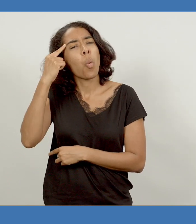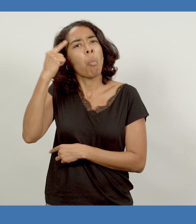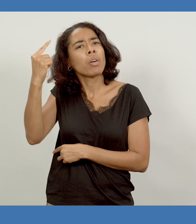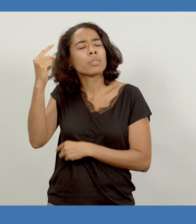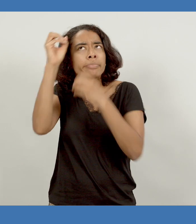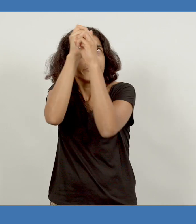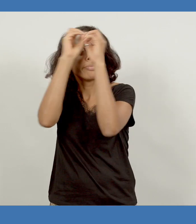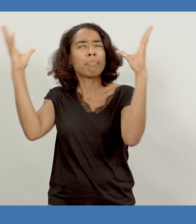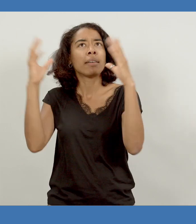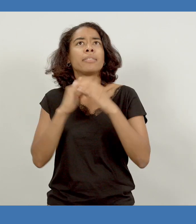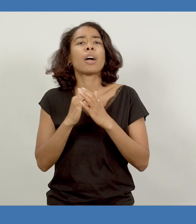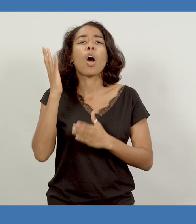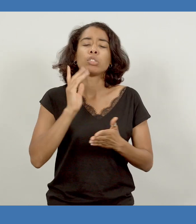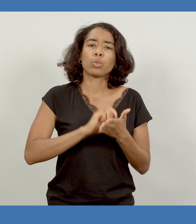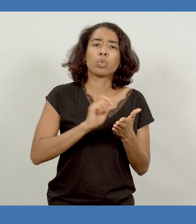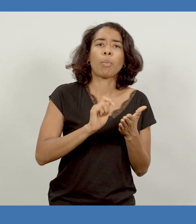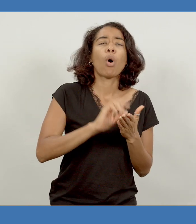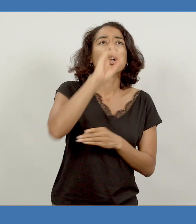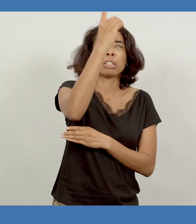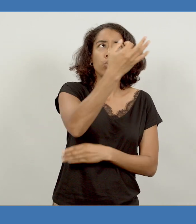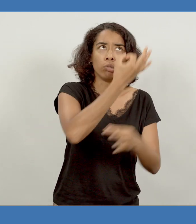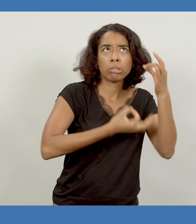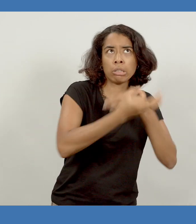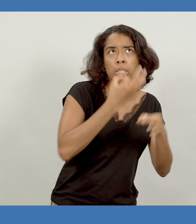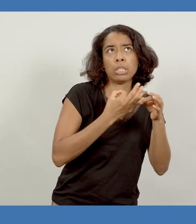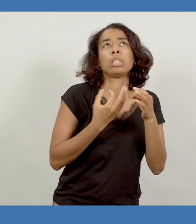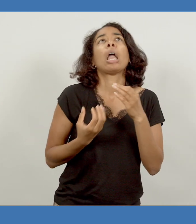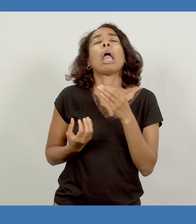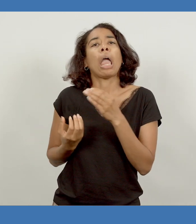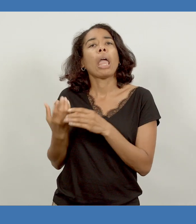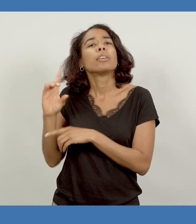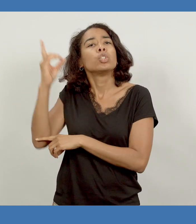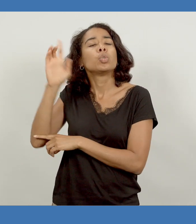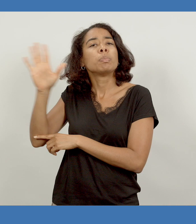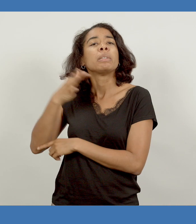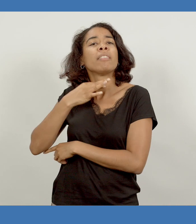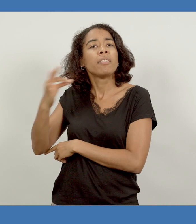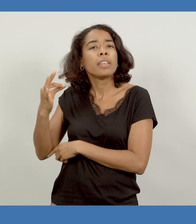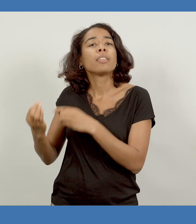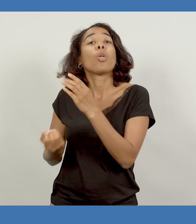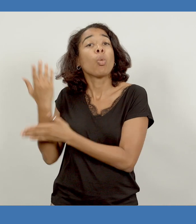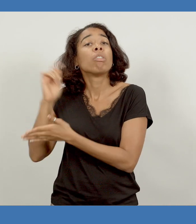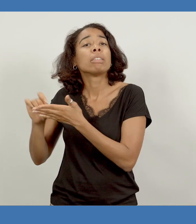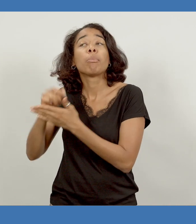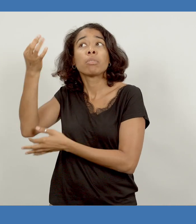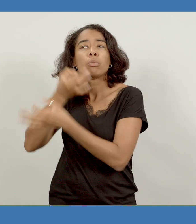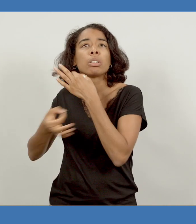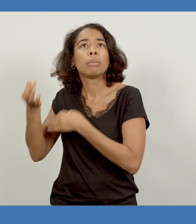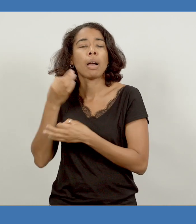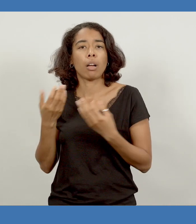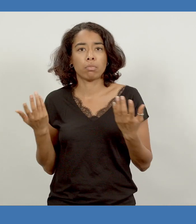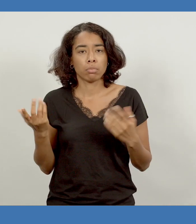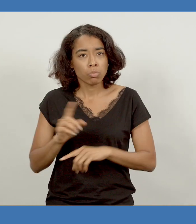selon laquelle c'est Dieu le Père qui parle dans l'Ancien Testament et Dieu le Fils qui parle dans le Nouveau Testament.